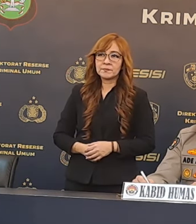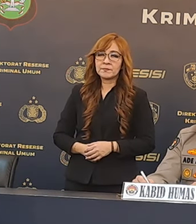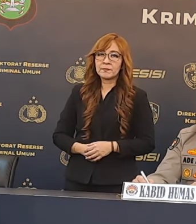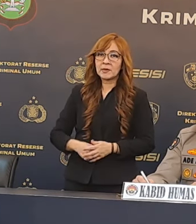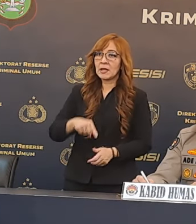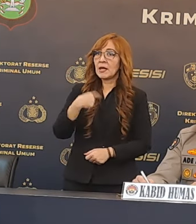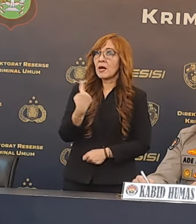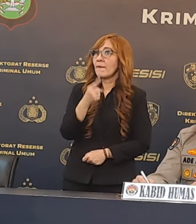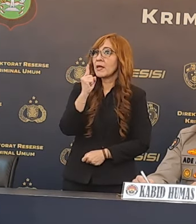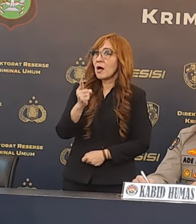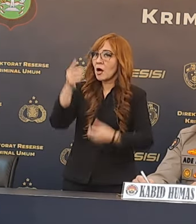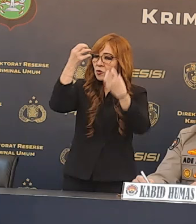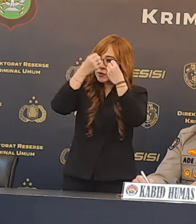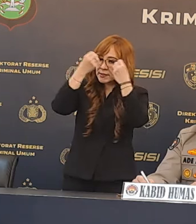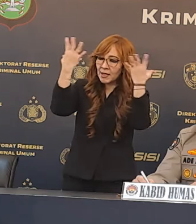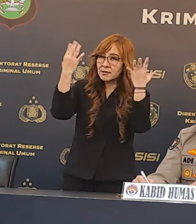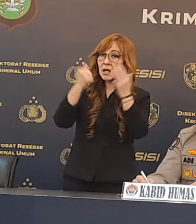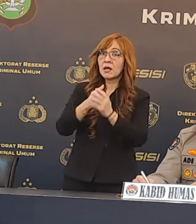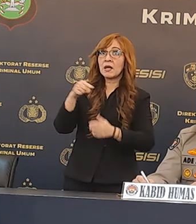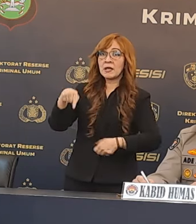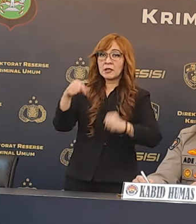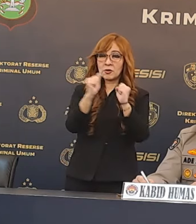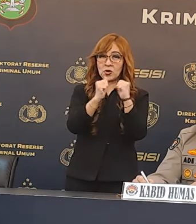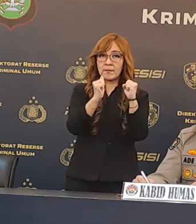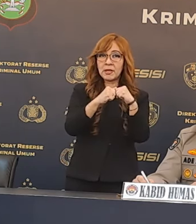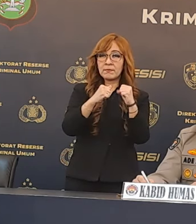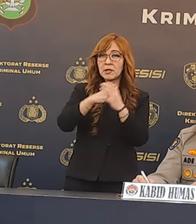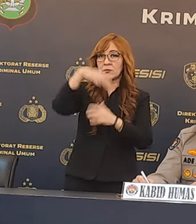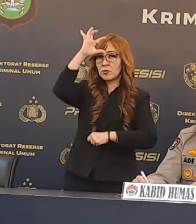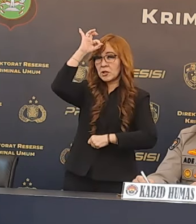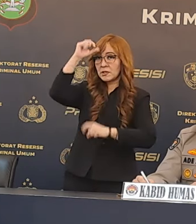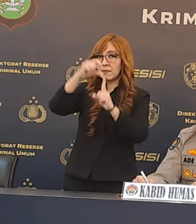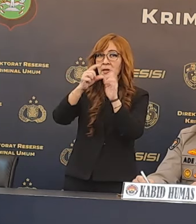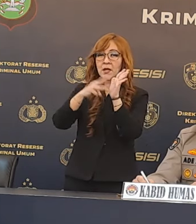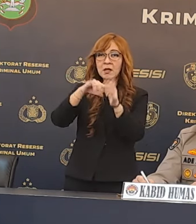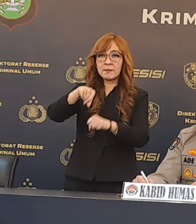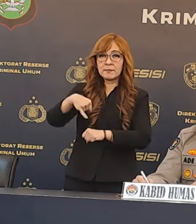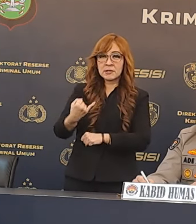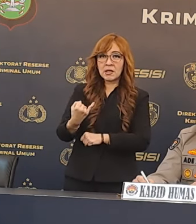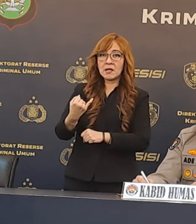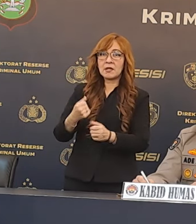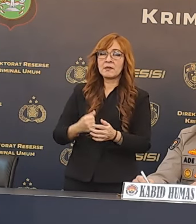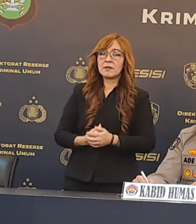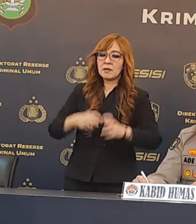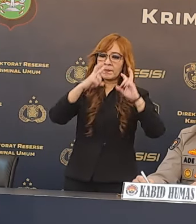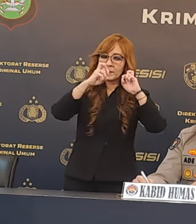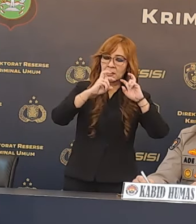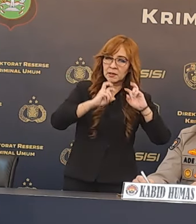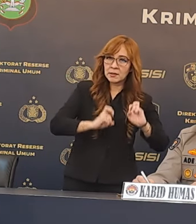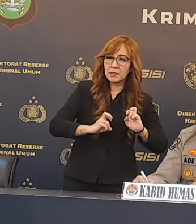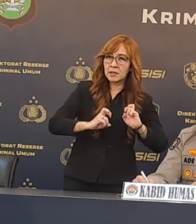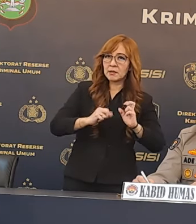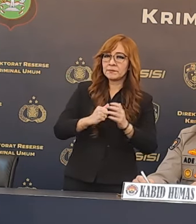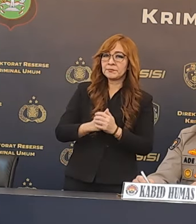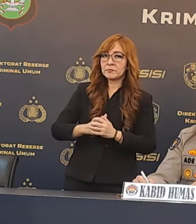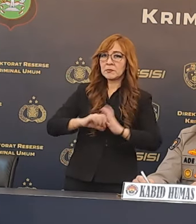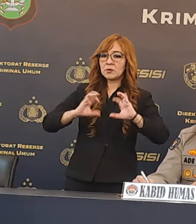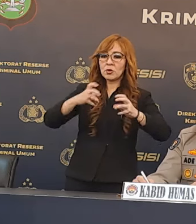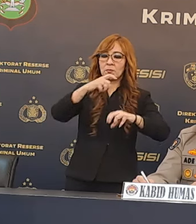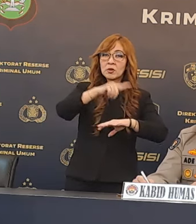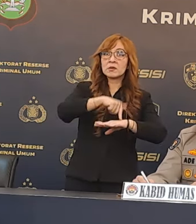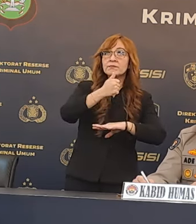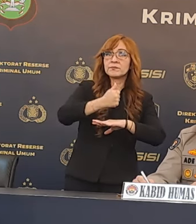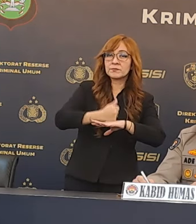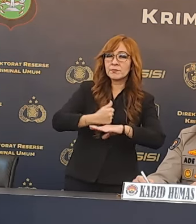Dan kami perlu jelaskan, ini merupakan komitmen dari Polda Metro Jaya, dalam hal ini penyidik Direktorat Reskrim Um Polda Metro